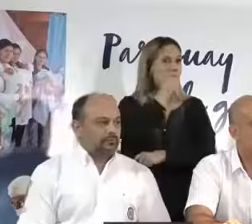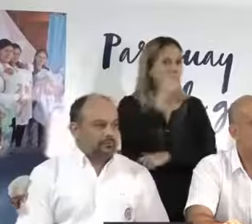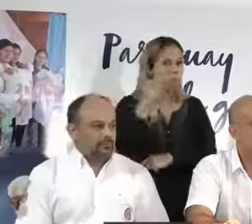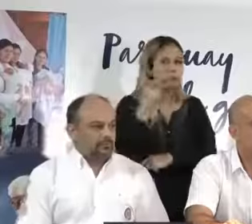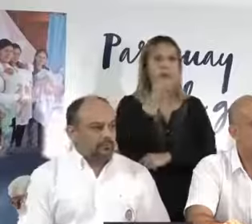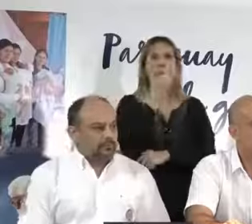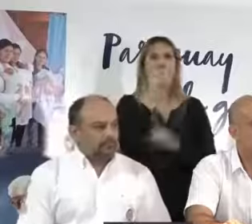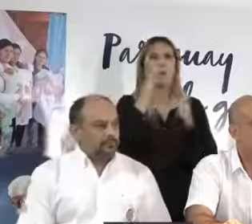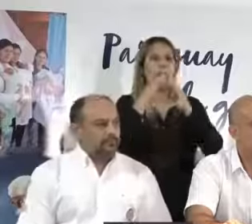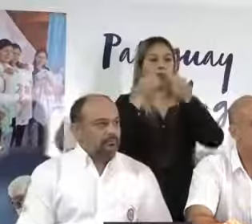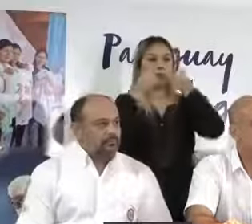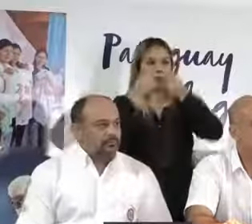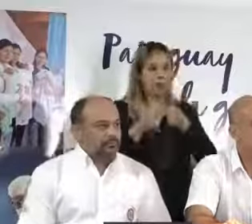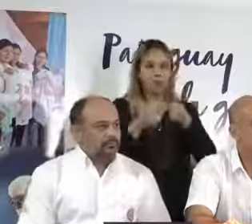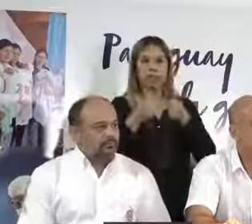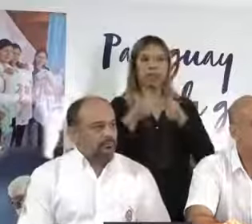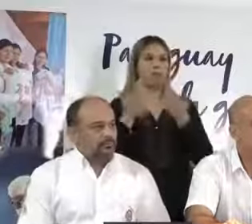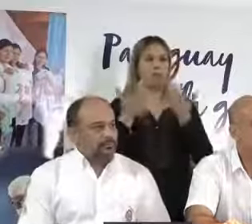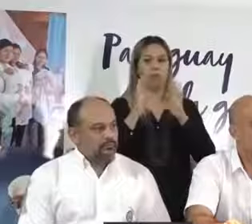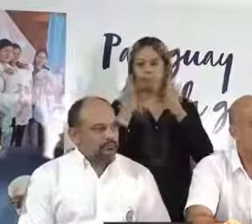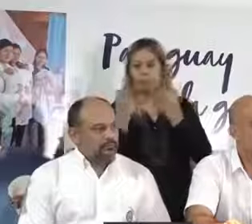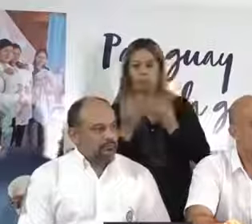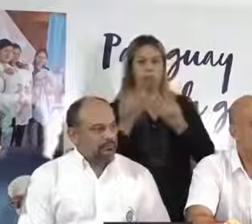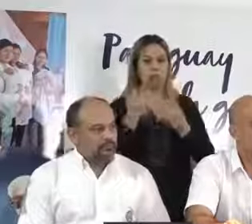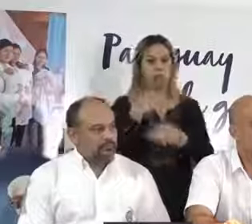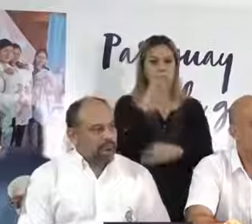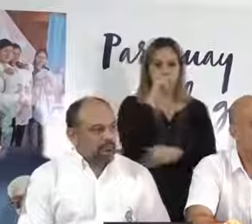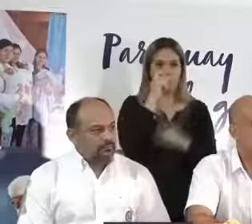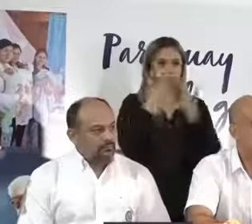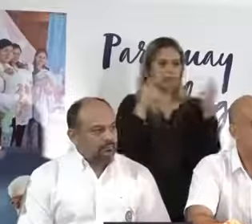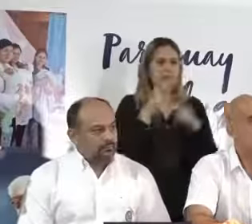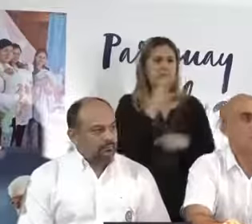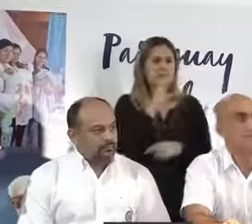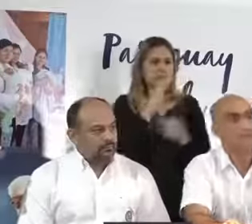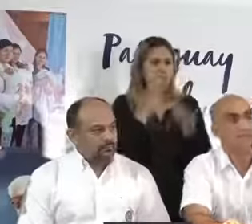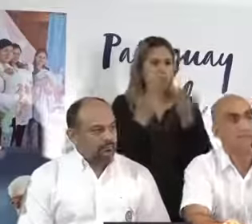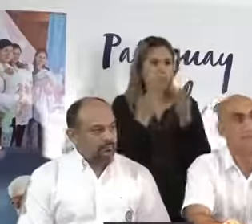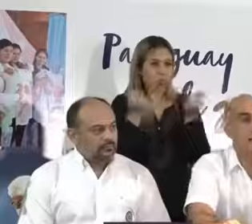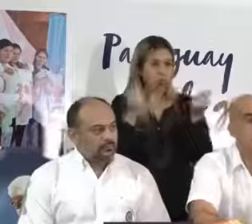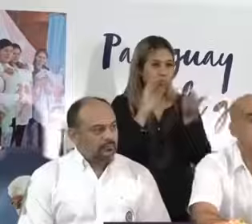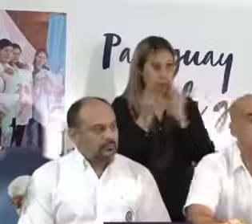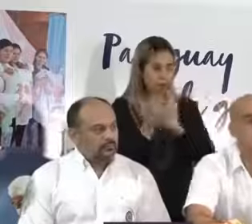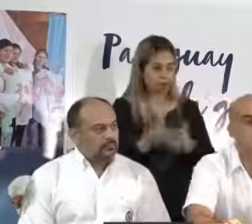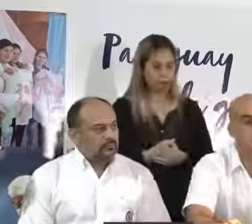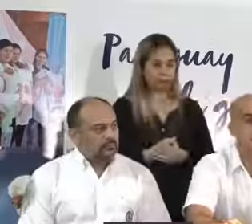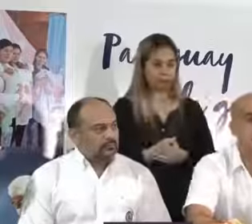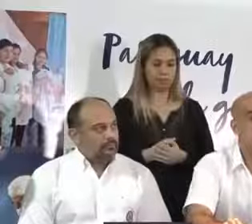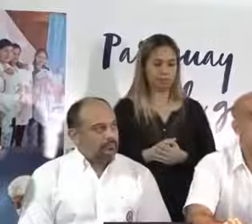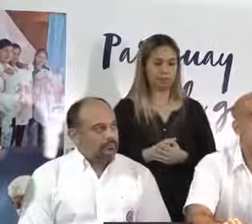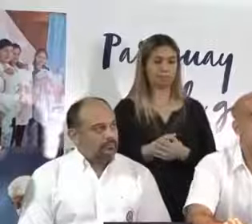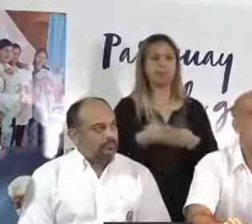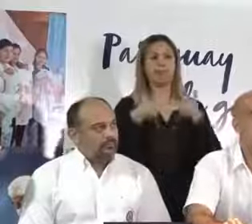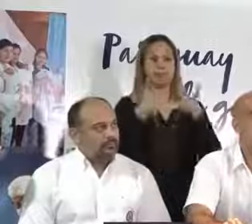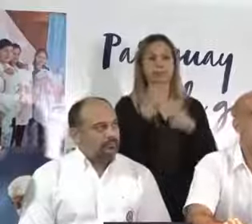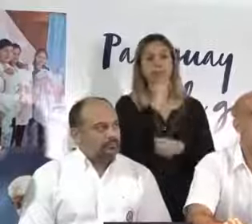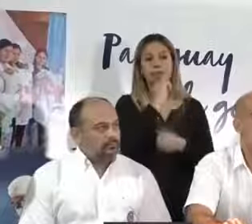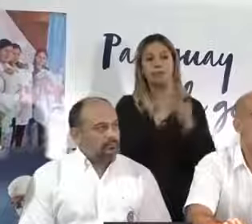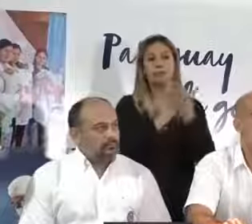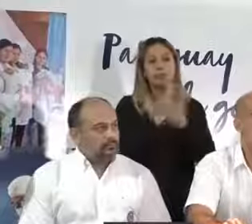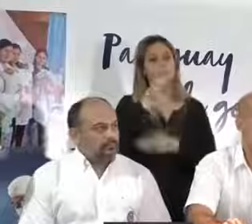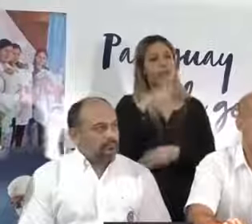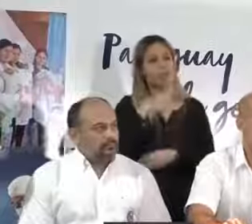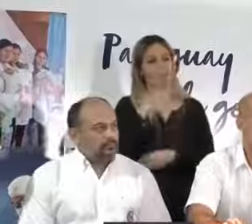en su residencia, hay familiares con él. ¿Cómo es el sistema que se establece? ¿Por qué? Sí, bueno, efectivamente siempre hay